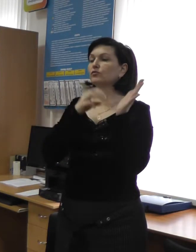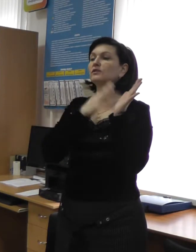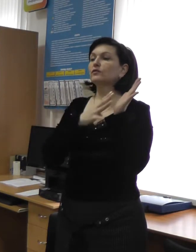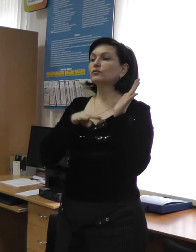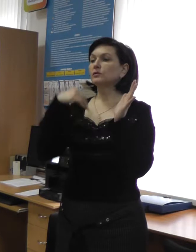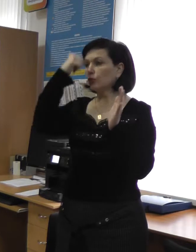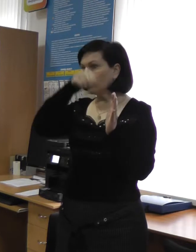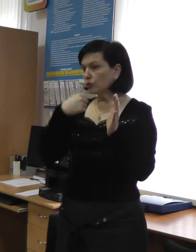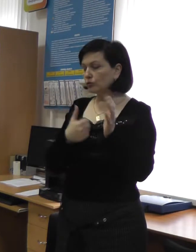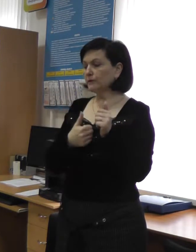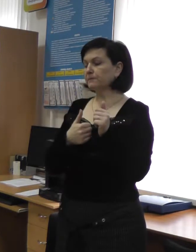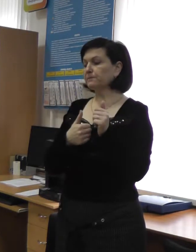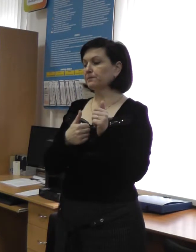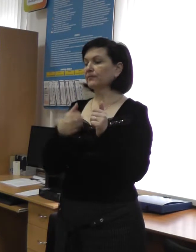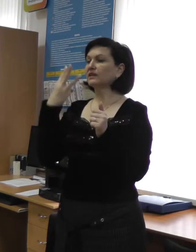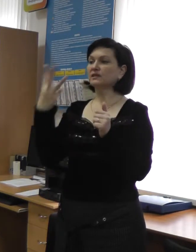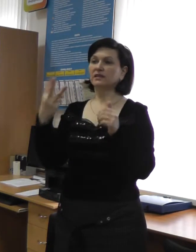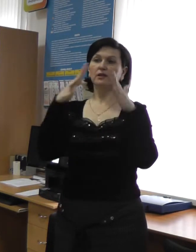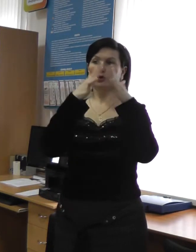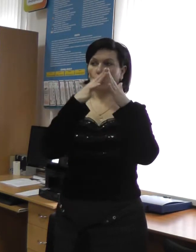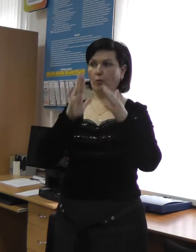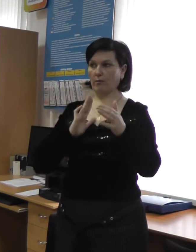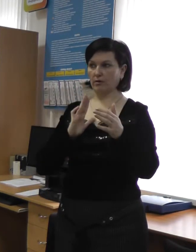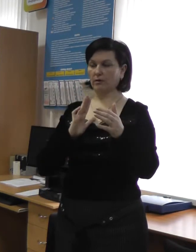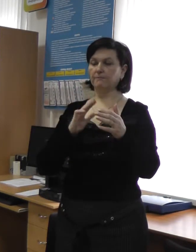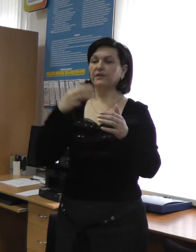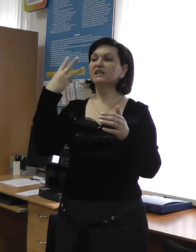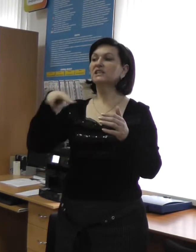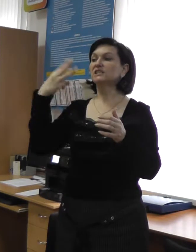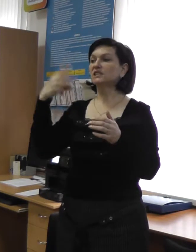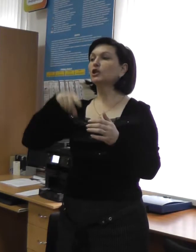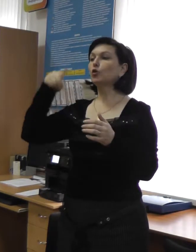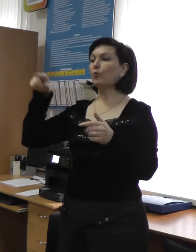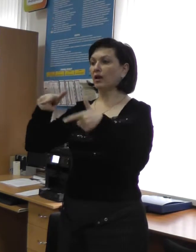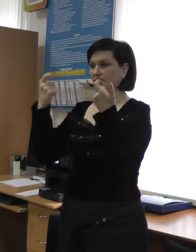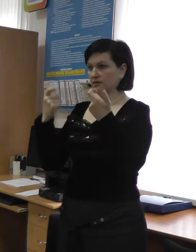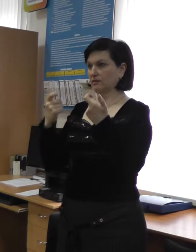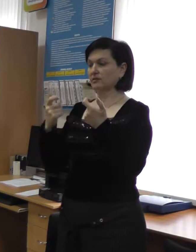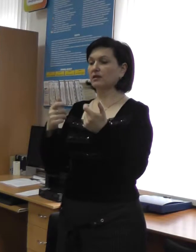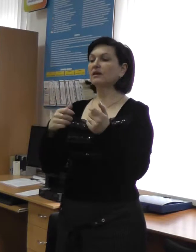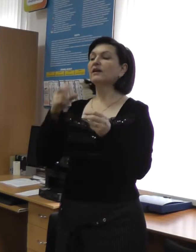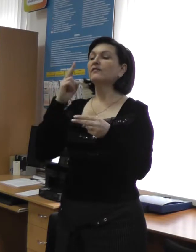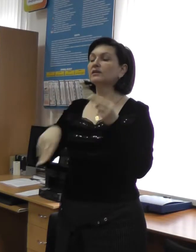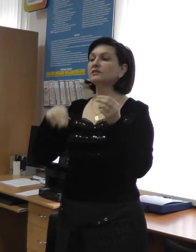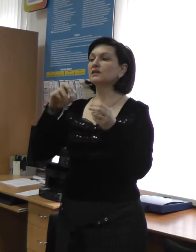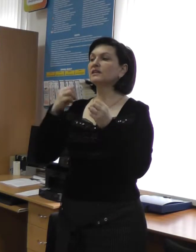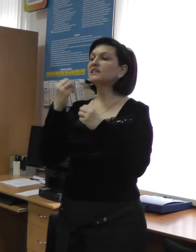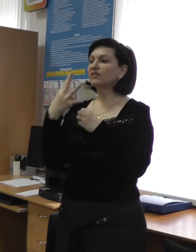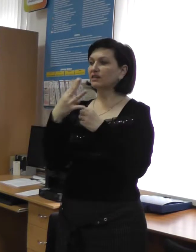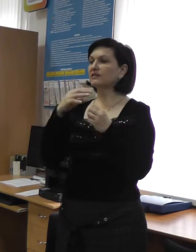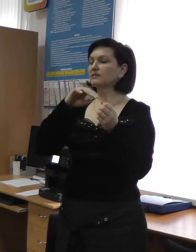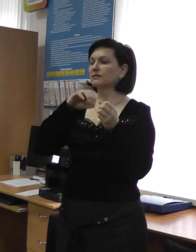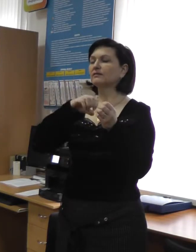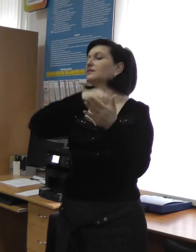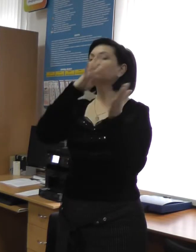1890 году она состояла из 3 зданий, в которых было 33 номера. В самом конце 19 века новым